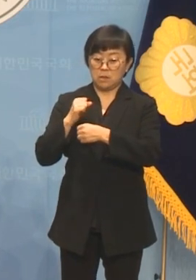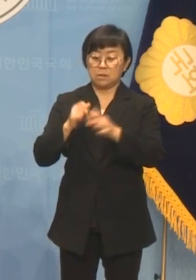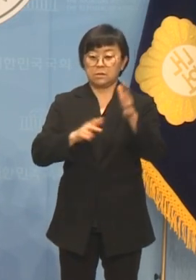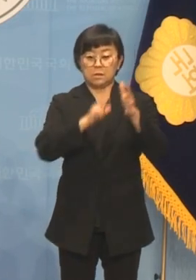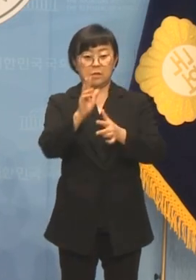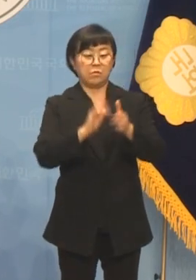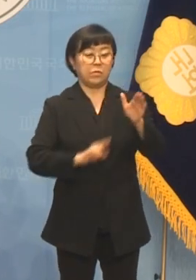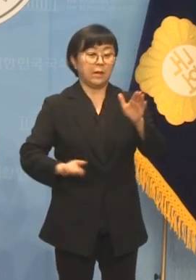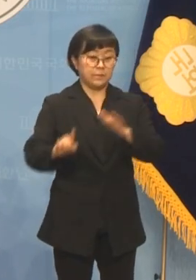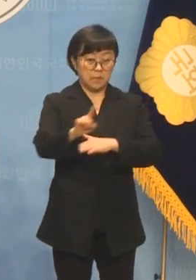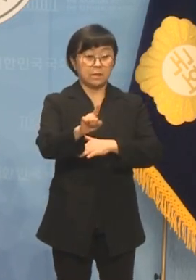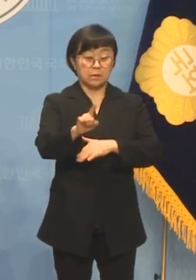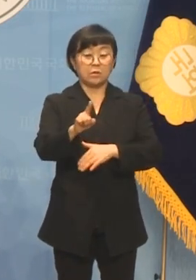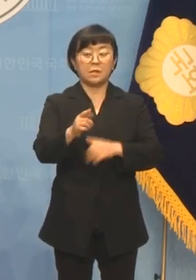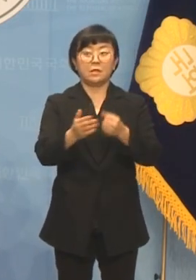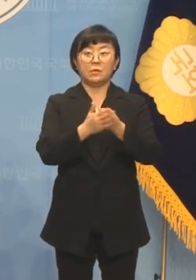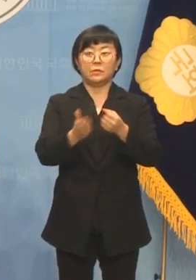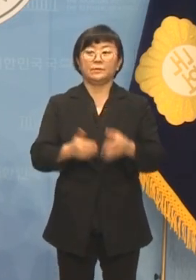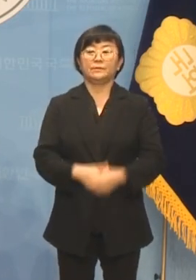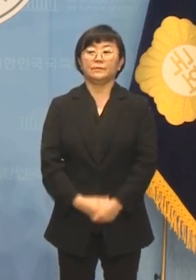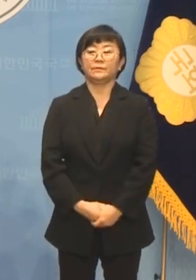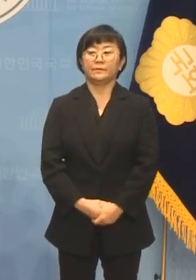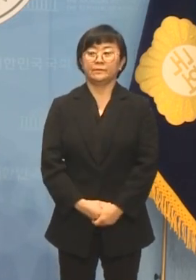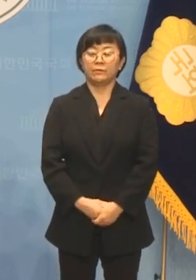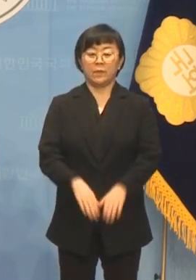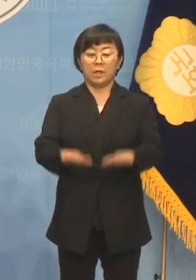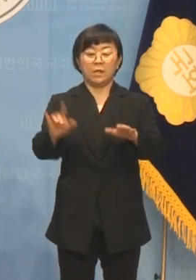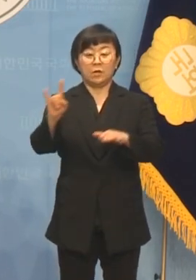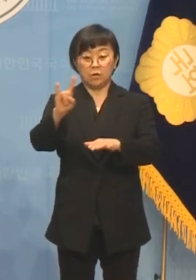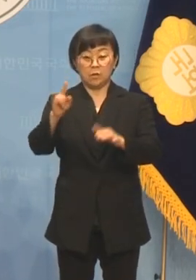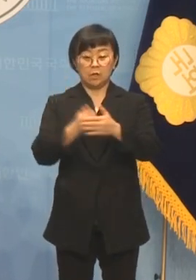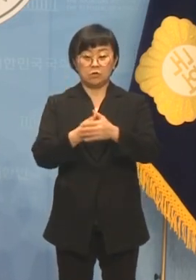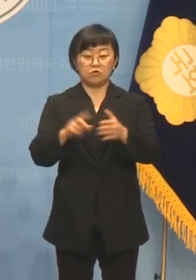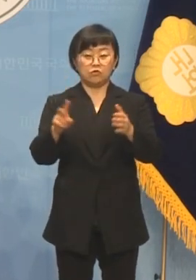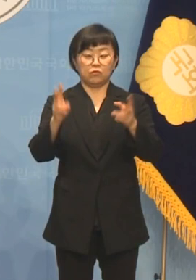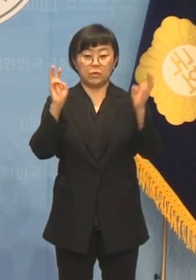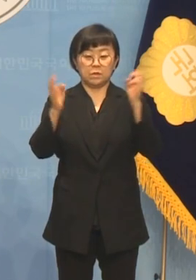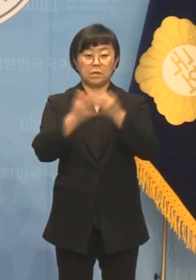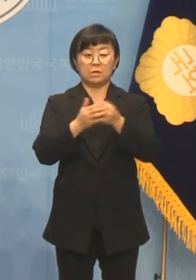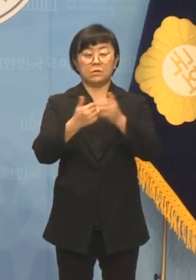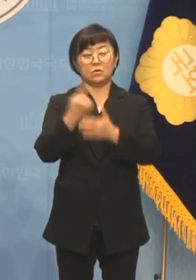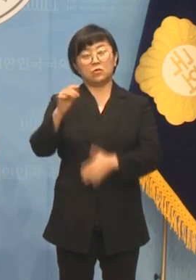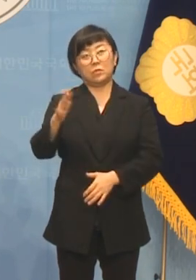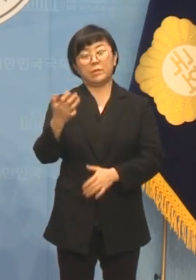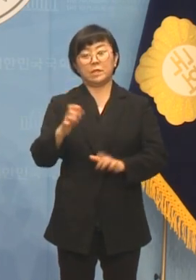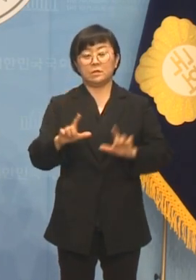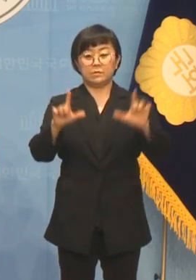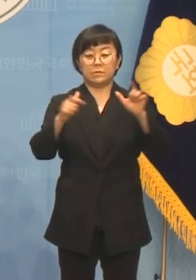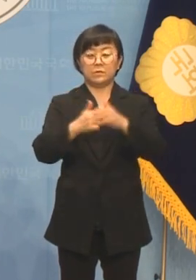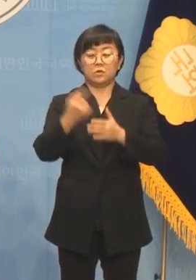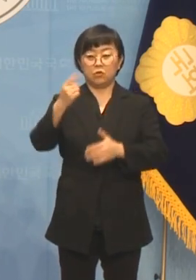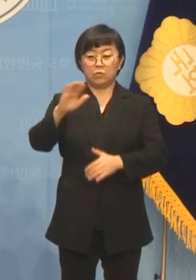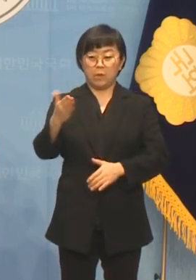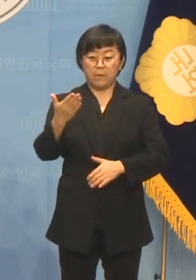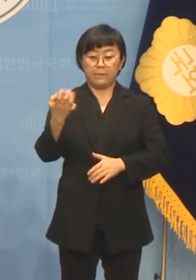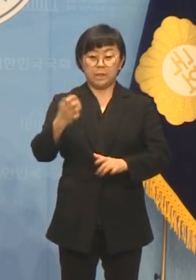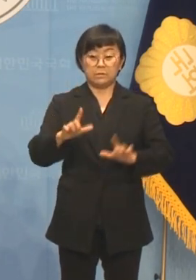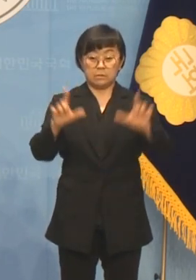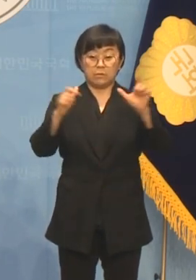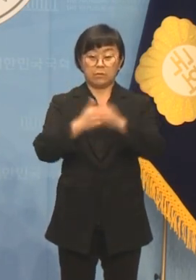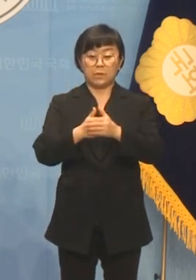역할도 해오고 있기 때문입니다. 현대중공업은 1980년 최초의 국산